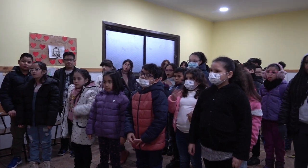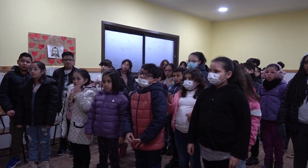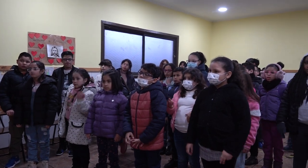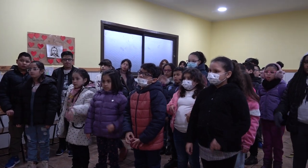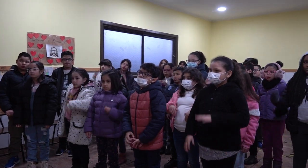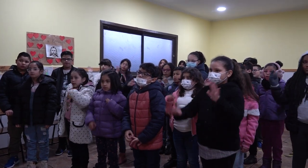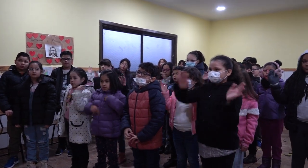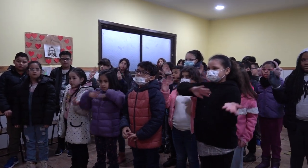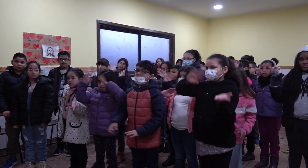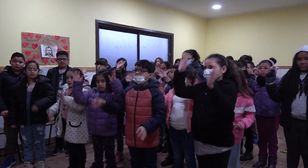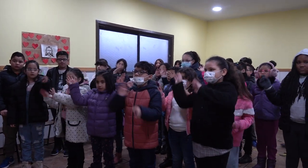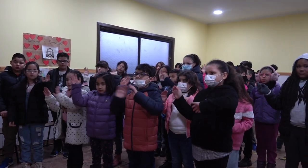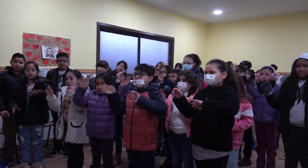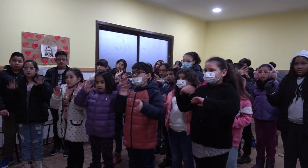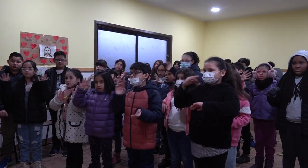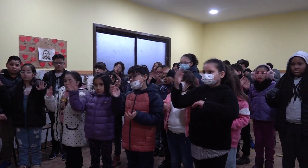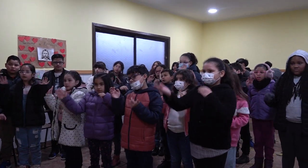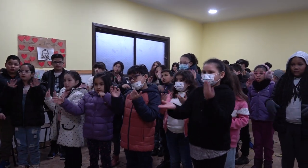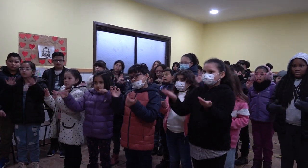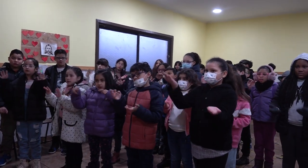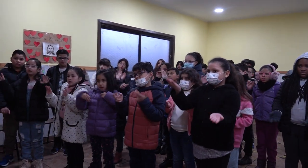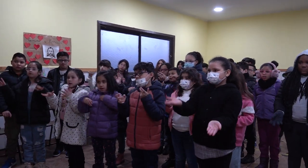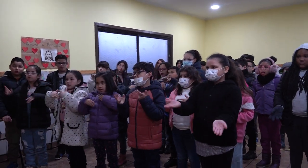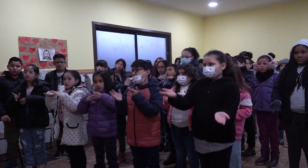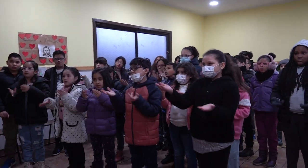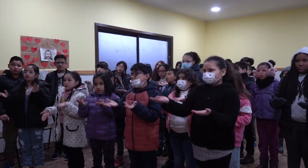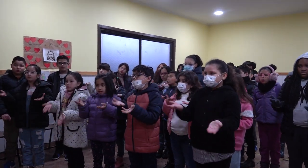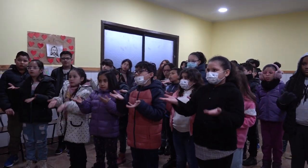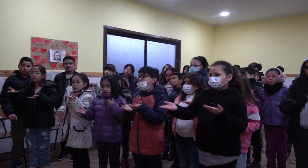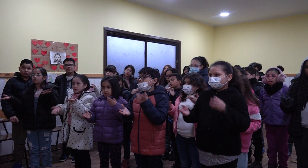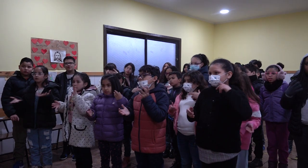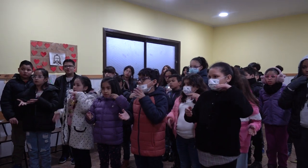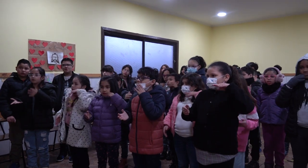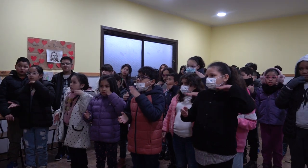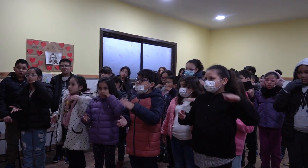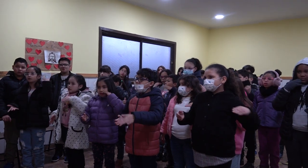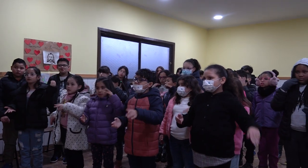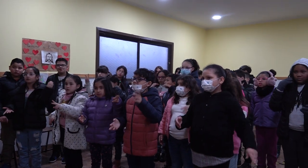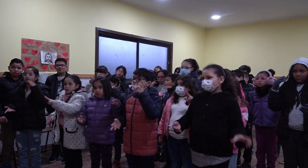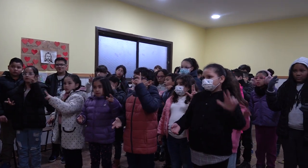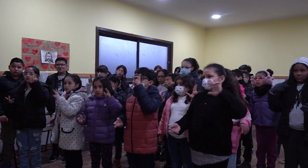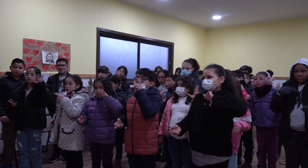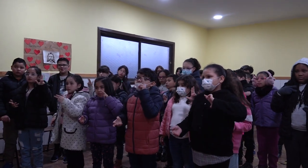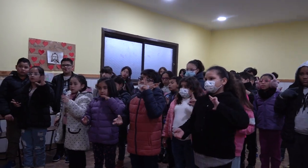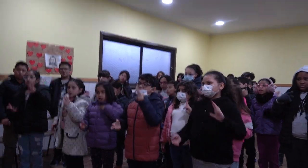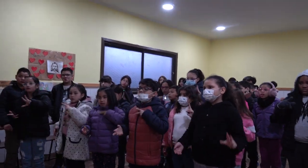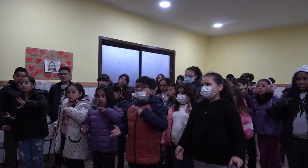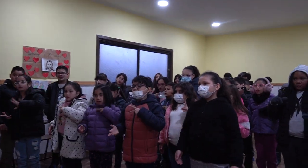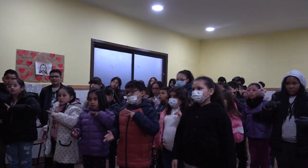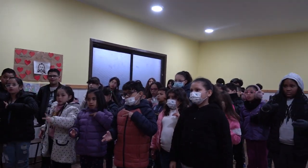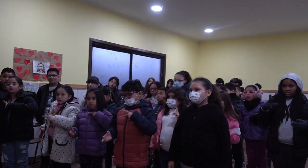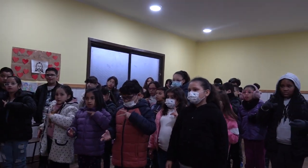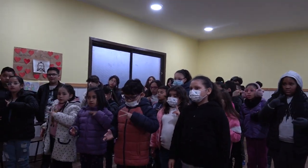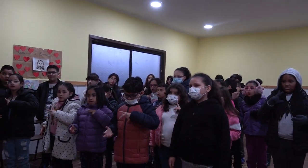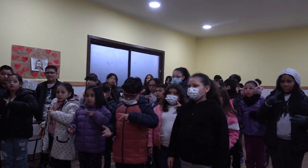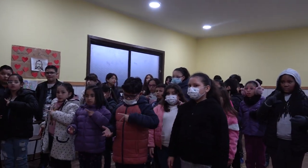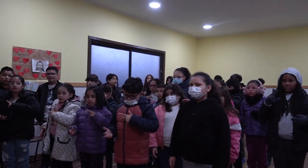alza las manos, dale como a los niños del